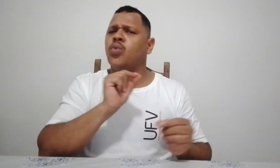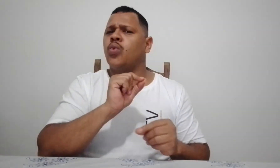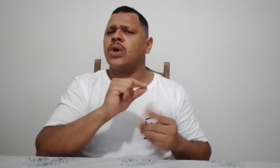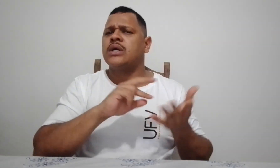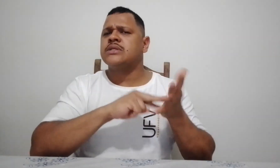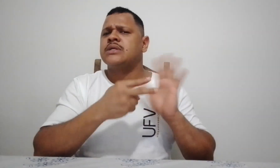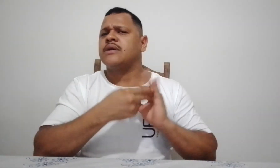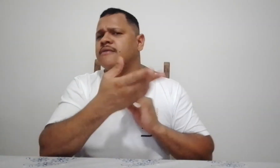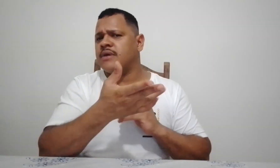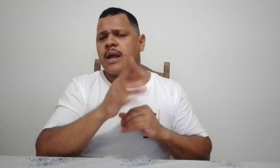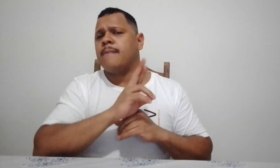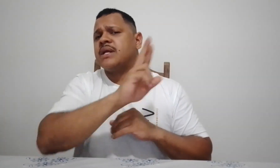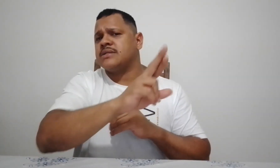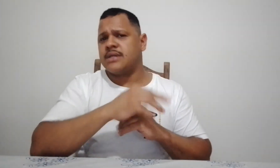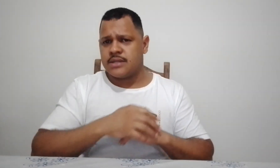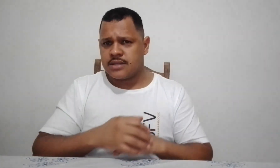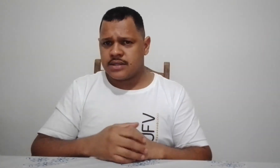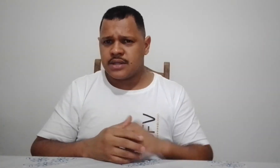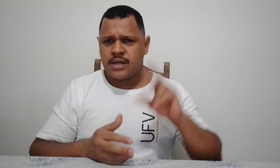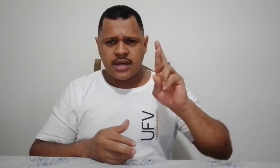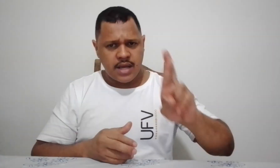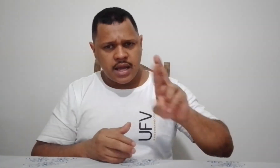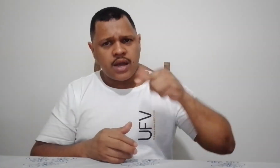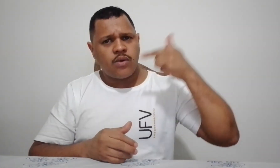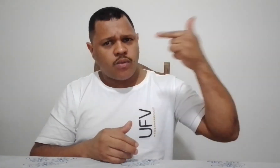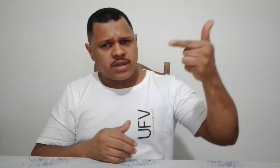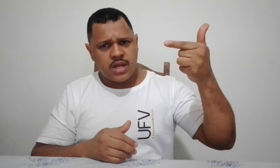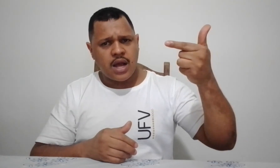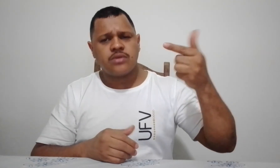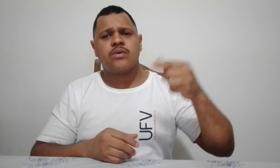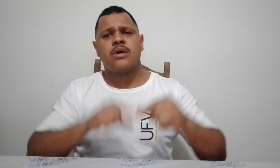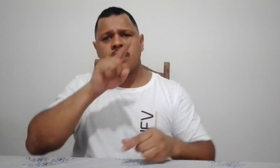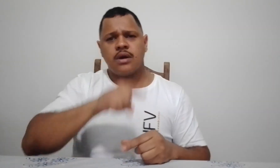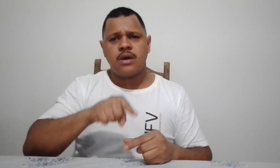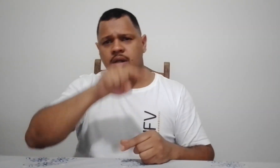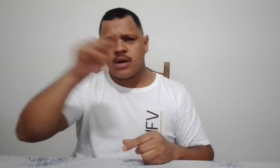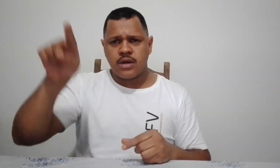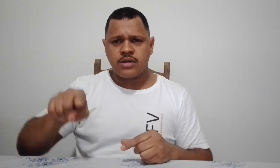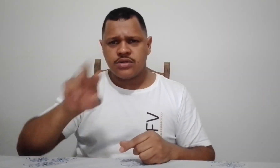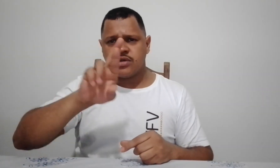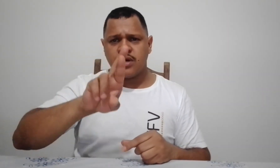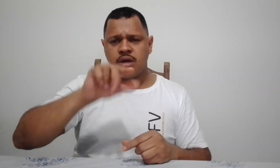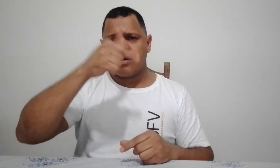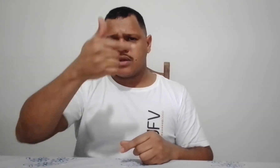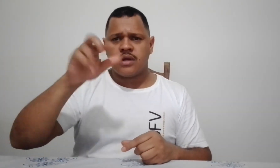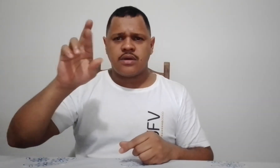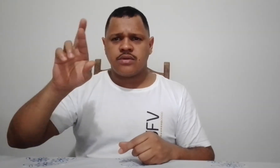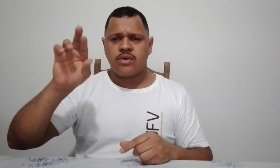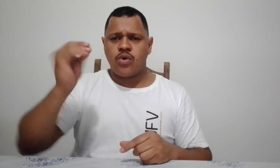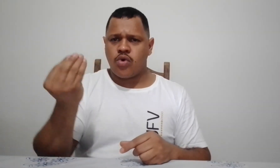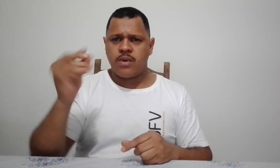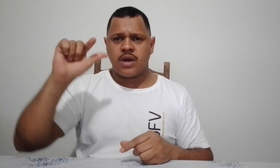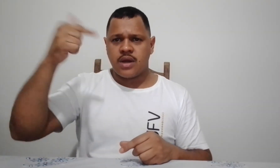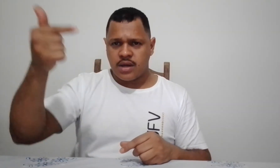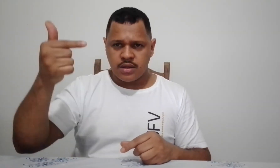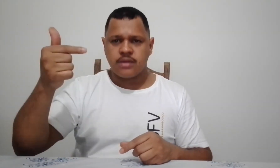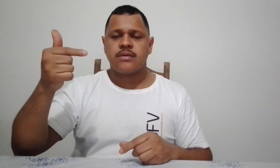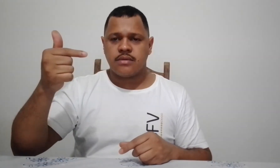representa esse R ao quadrado, a raiz de R ao quadrado mais ômega L ao quadrado? A impedância, nosso Z